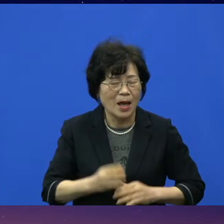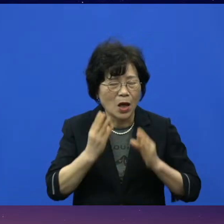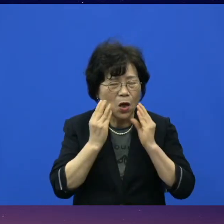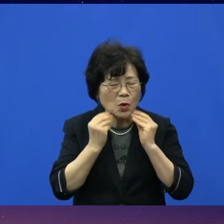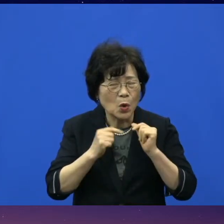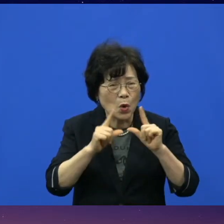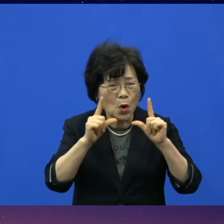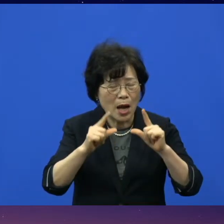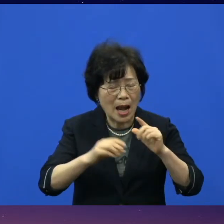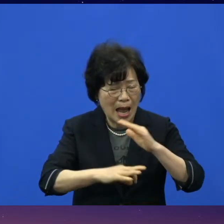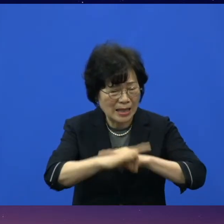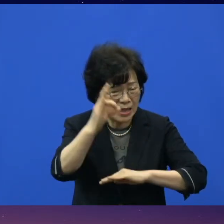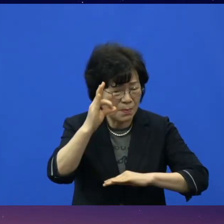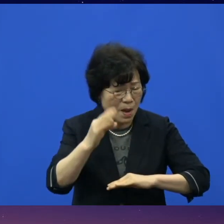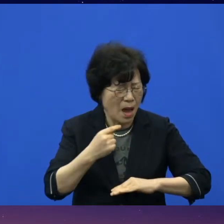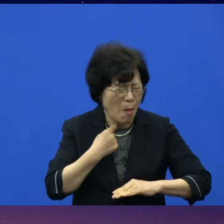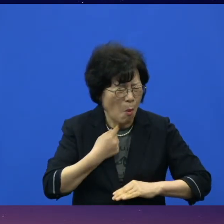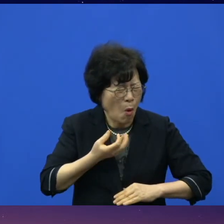쉬는 사람은